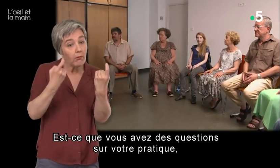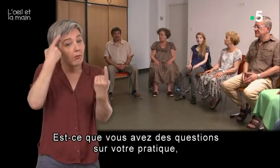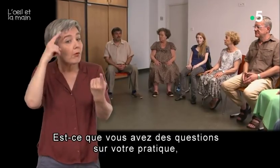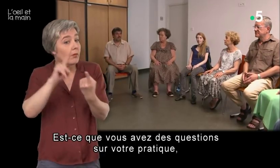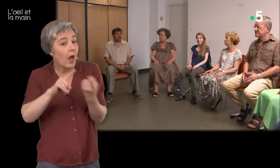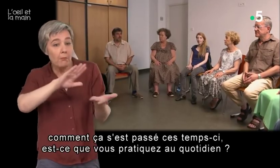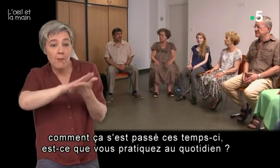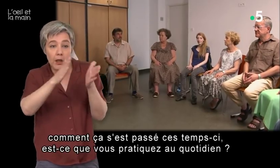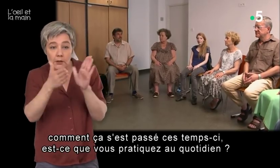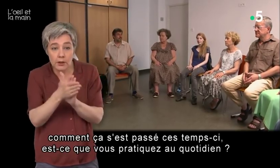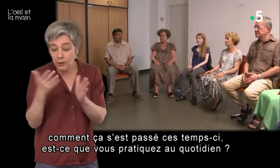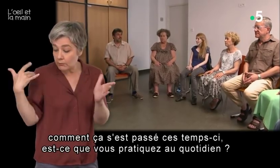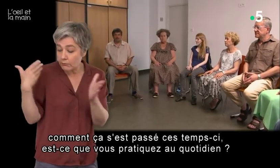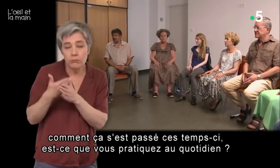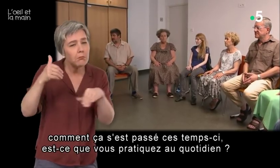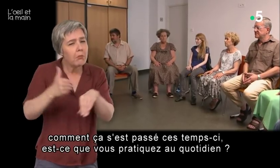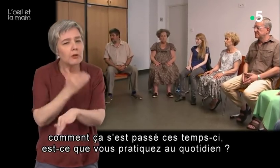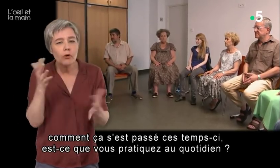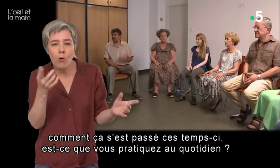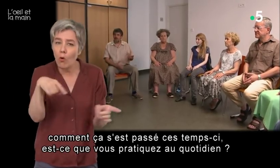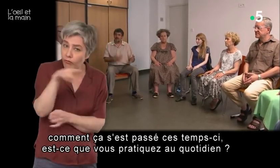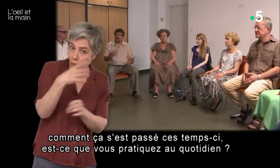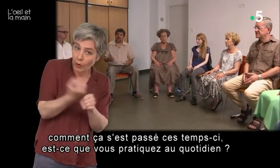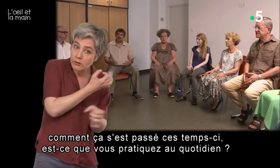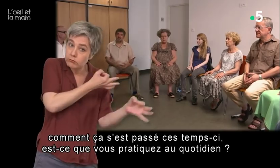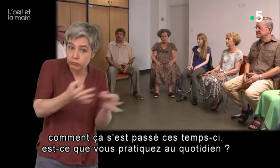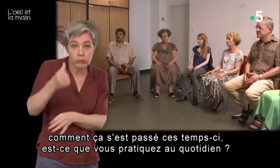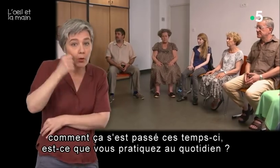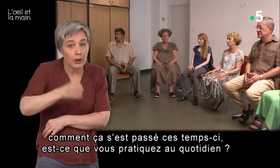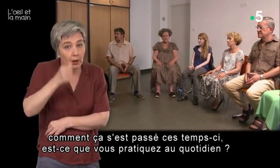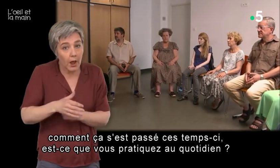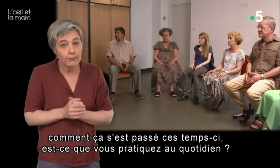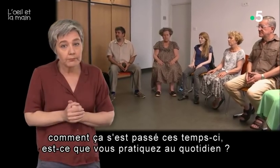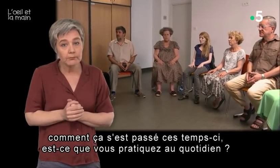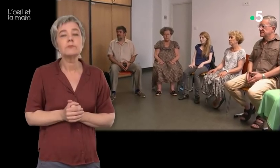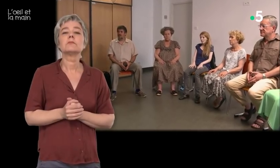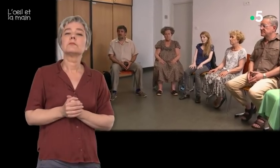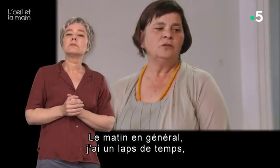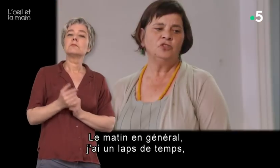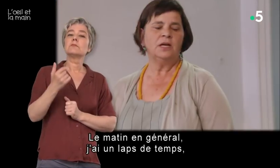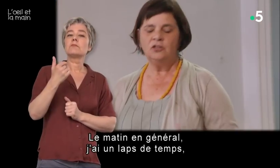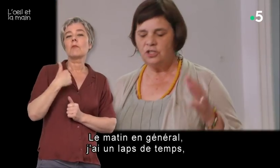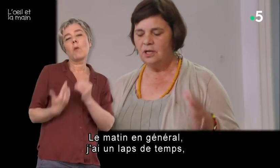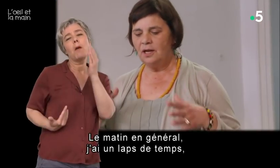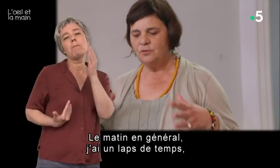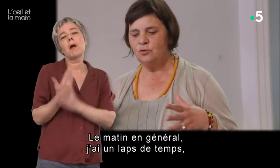votre pratique? Comment ça s'est passé ces temps-ci? Est-ce que vous arrivez à pratiquer au quotidien? Le matin, en général, j'ai un laps de